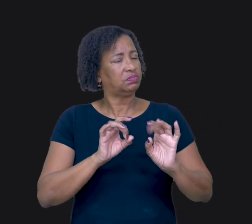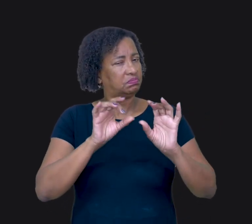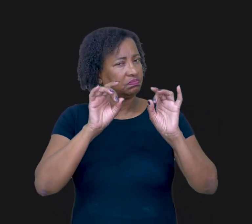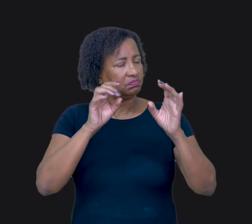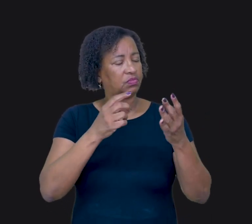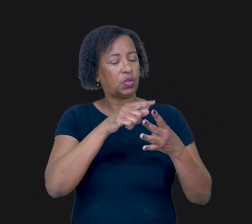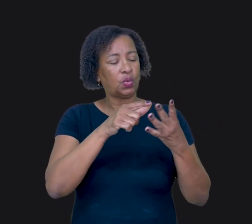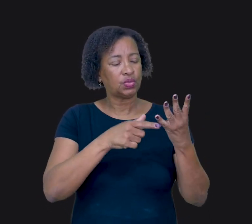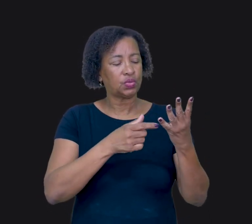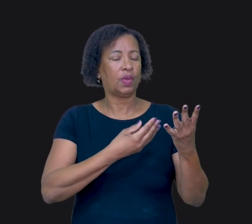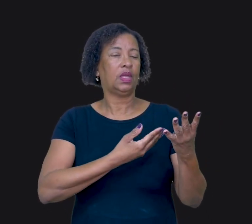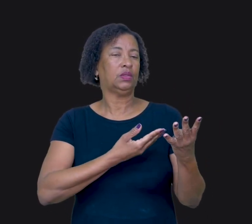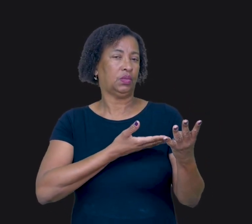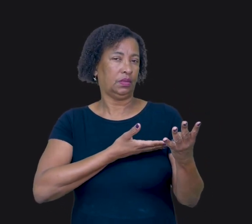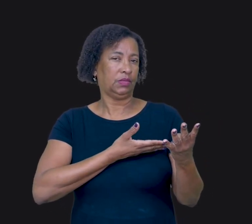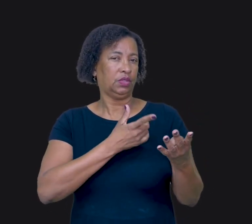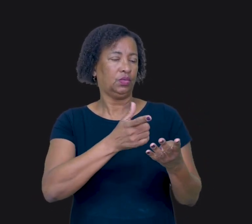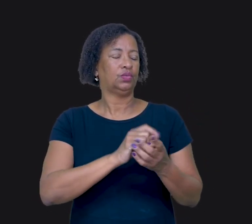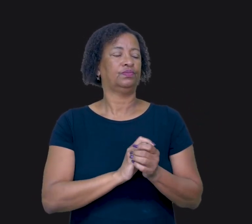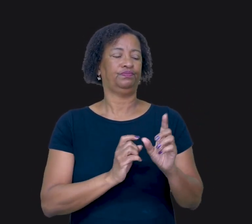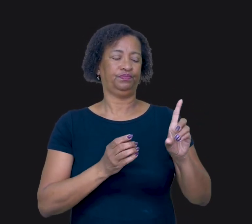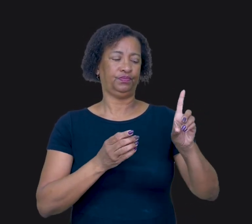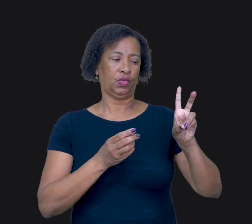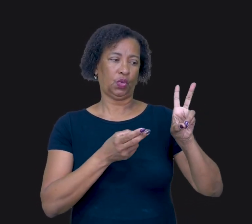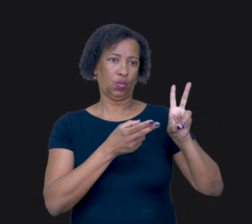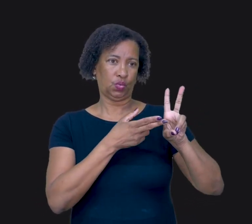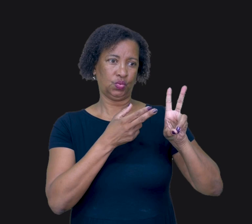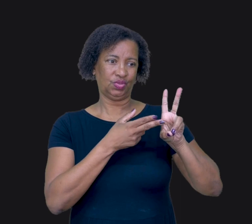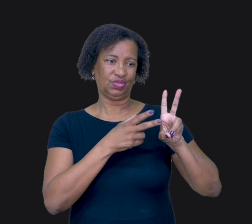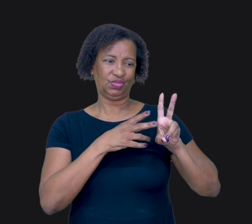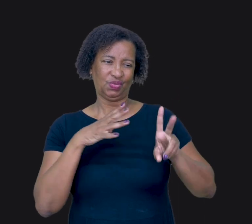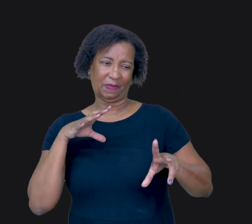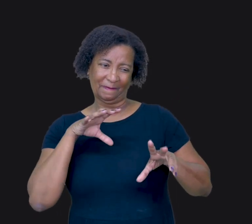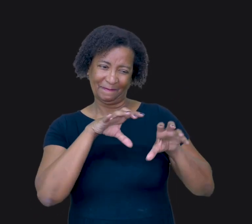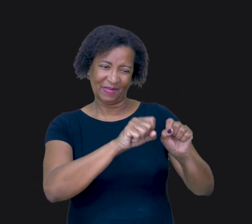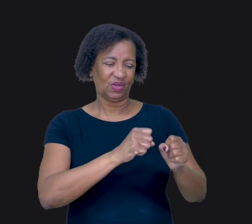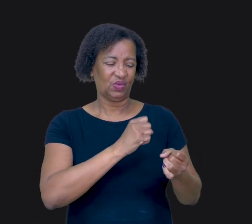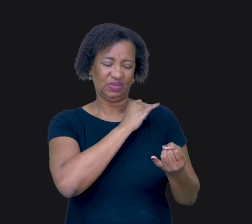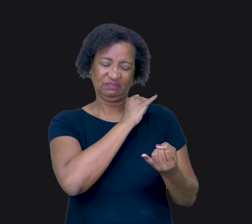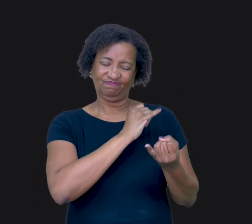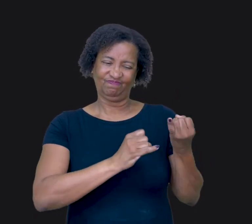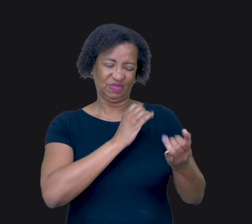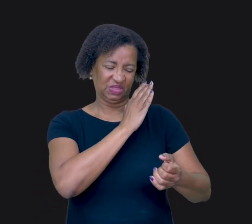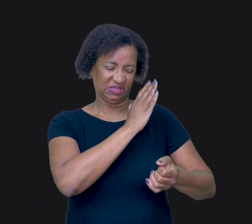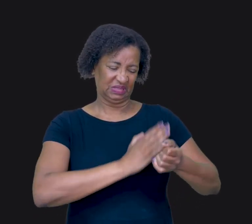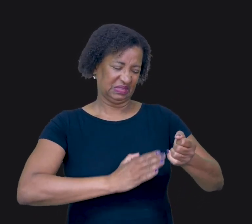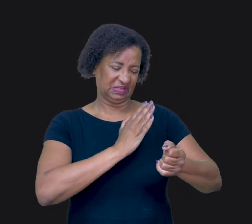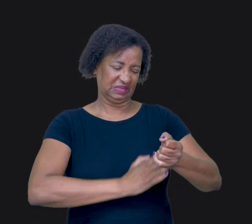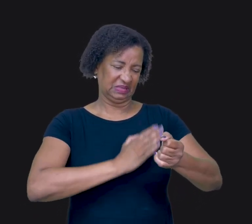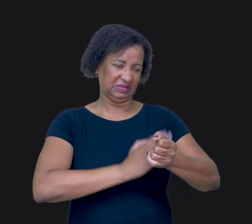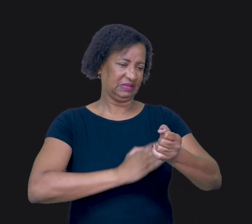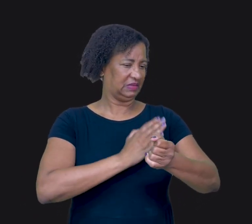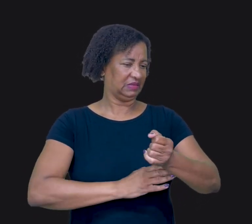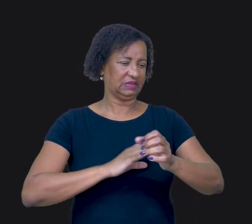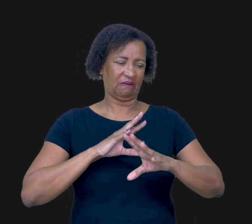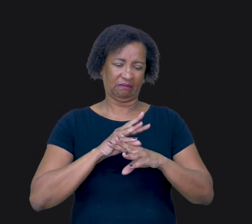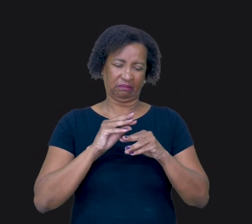amigos foram atacados pelos índios Auca que esquartejaram seus corpos. Um destacamento militar foi enviado